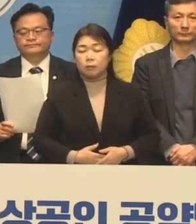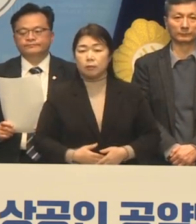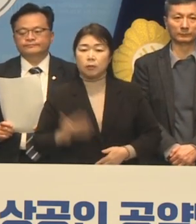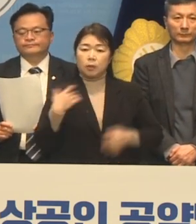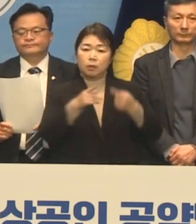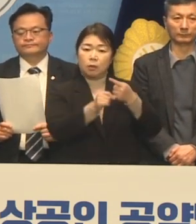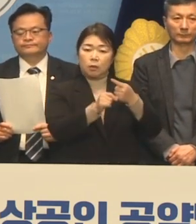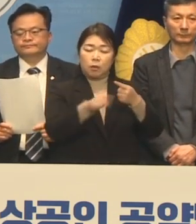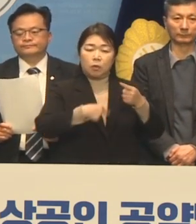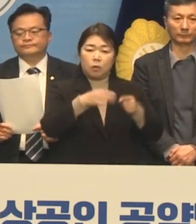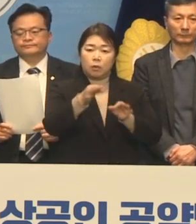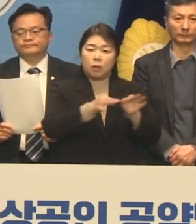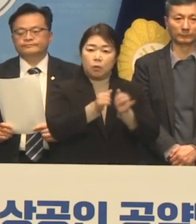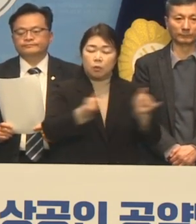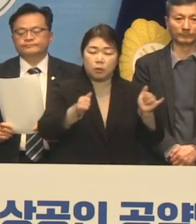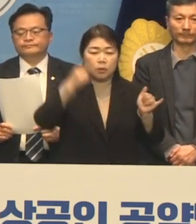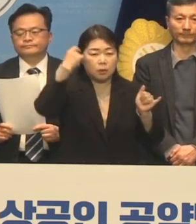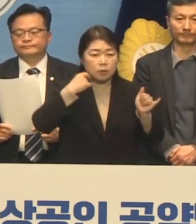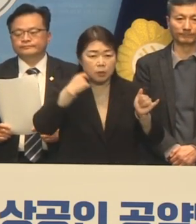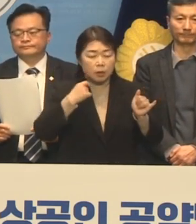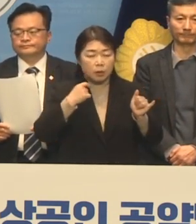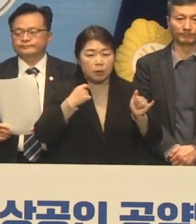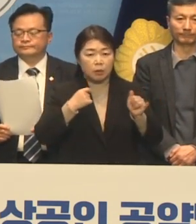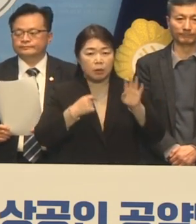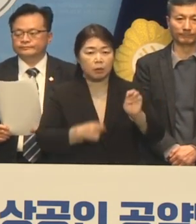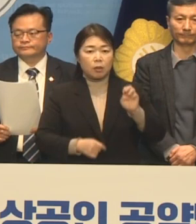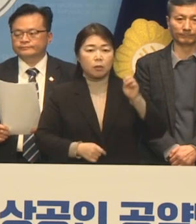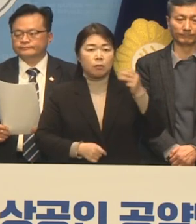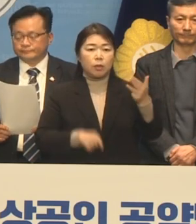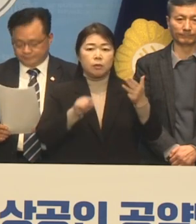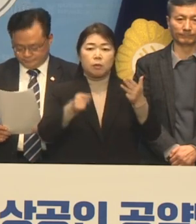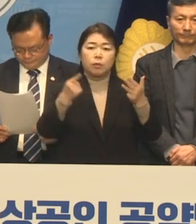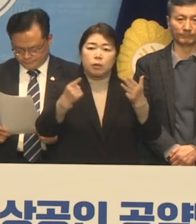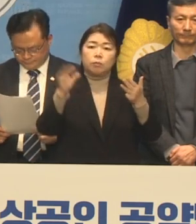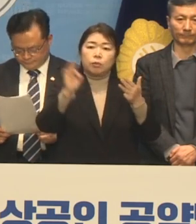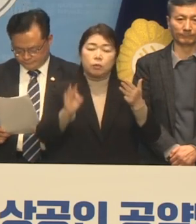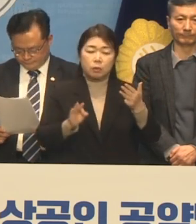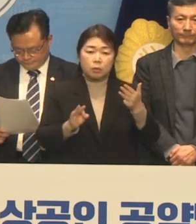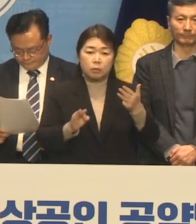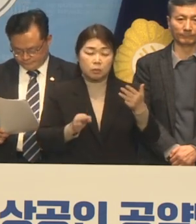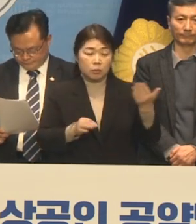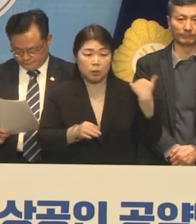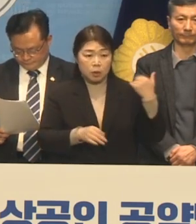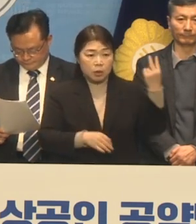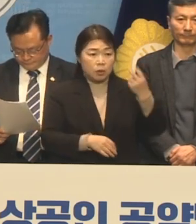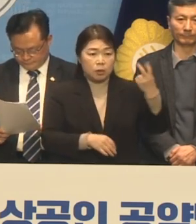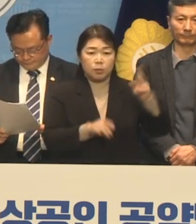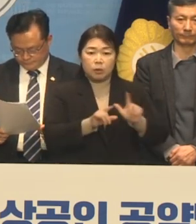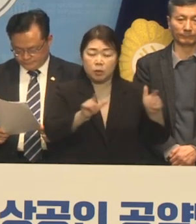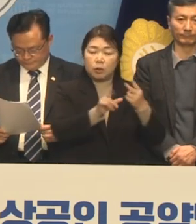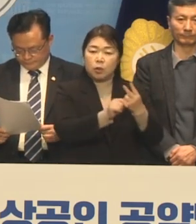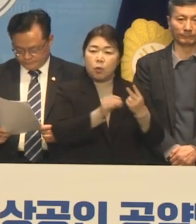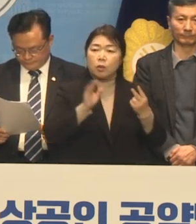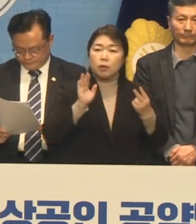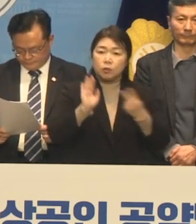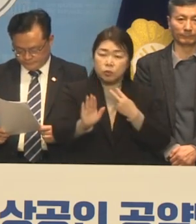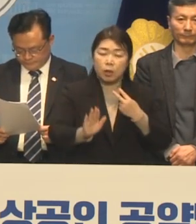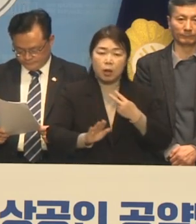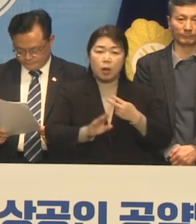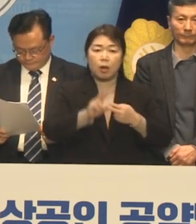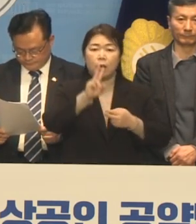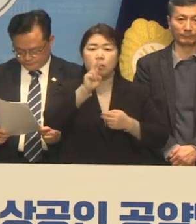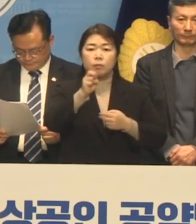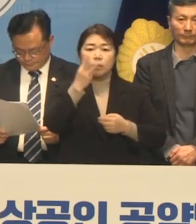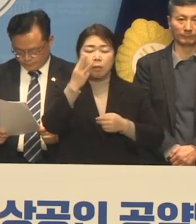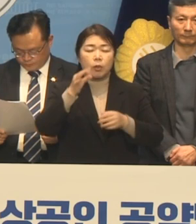체감 경기 지수는 48.1로 지난 2022년 2월 이후